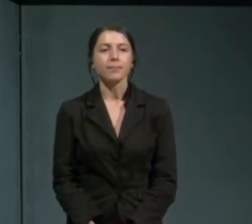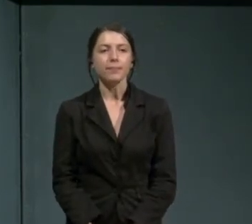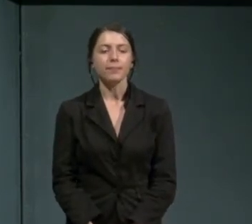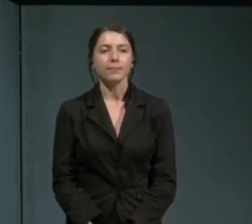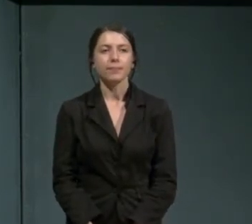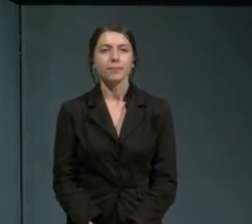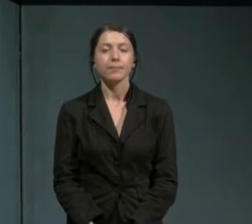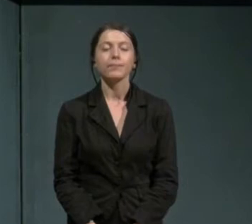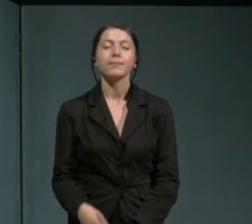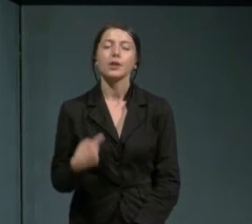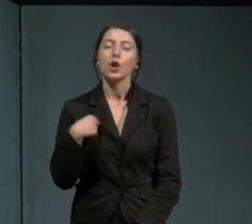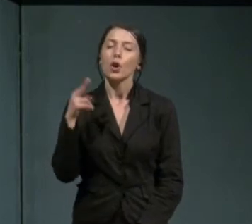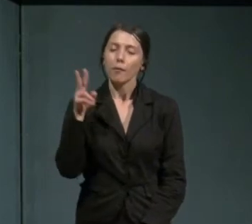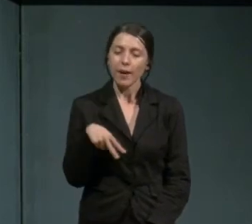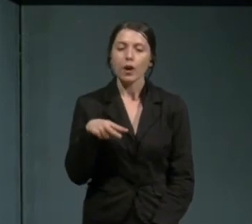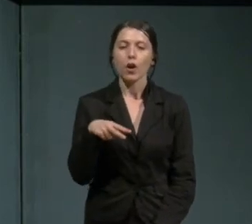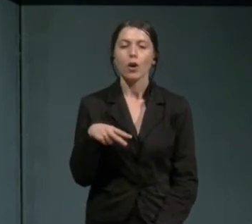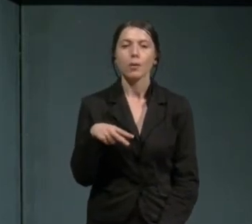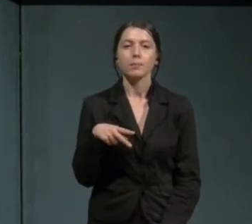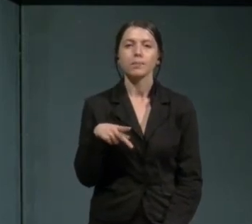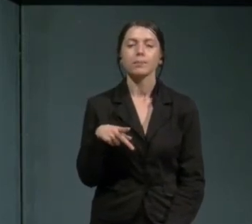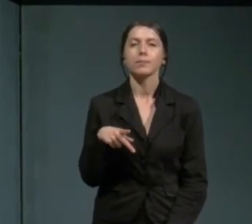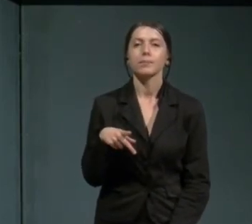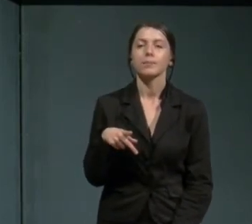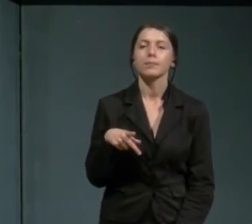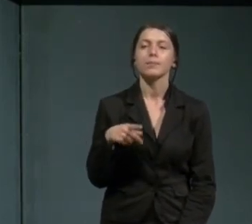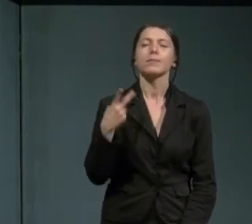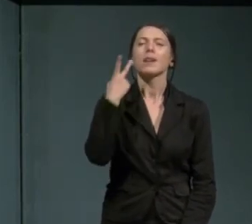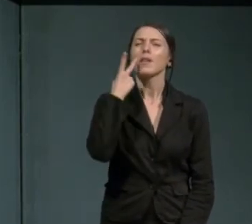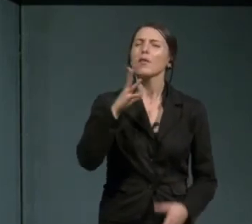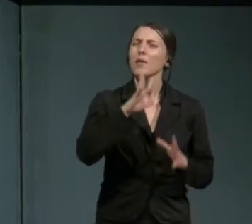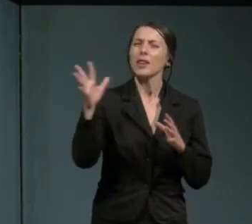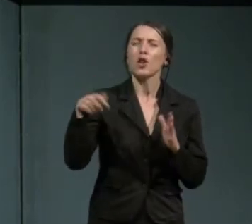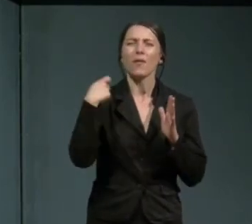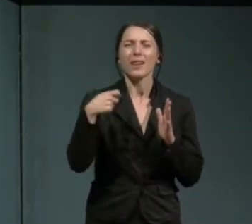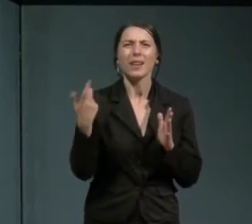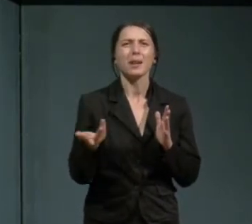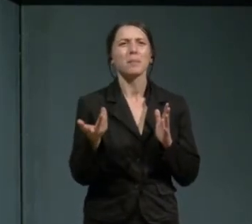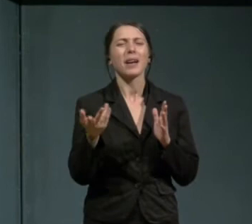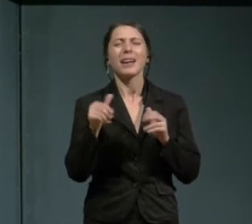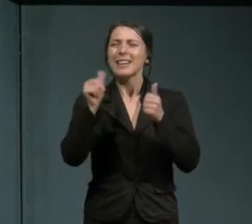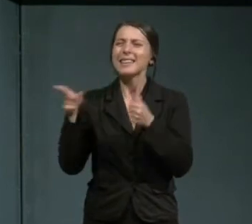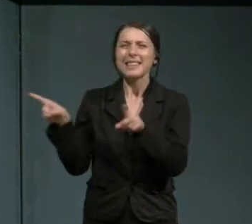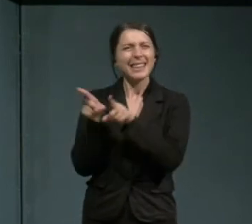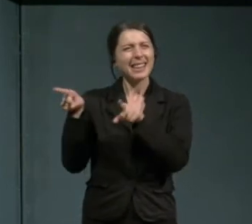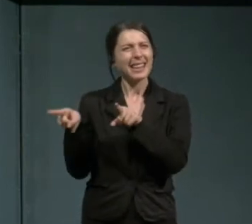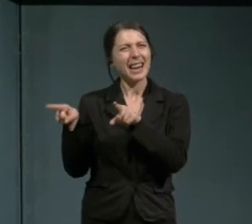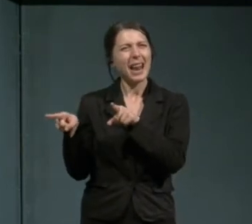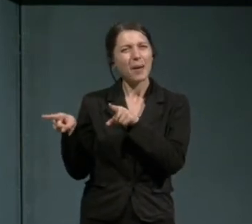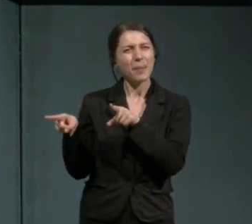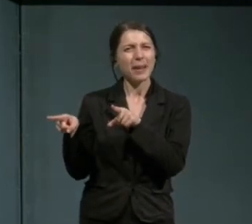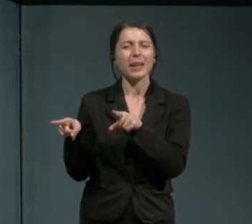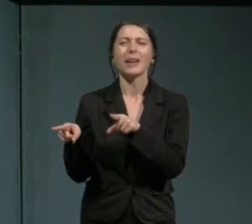io avevo visto il fuori di vivere dino class ride film di questo genere che